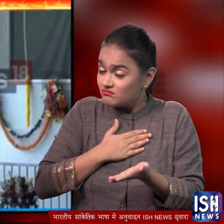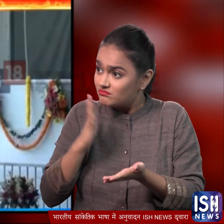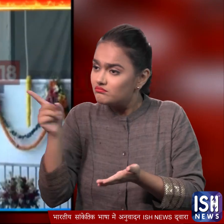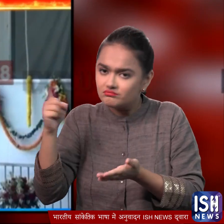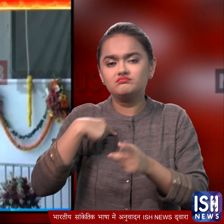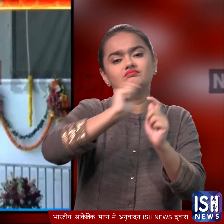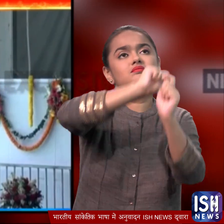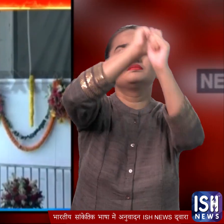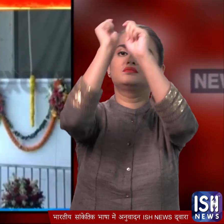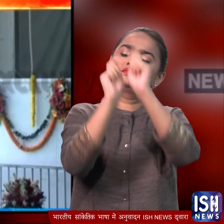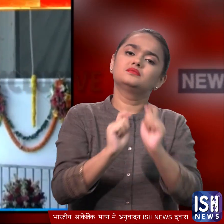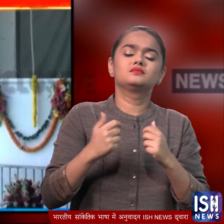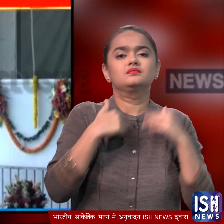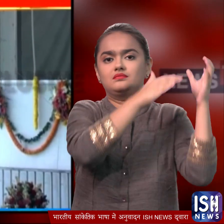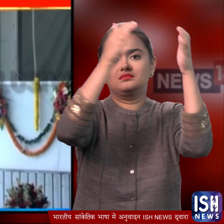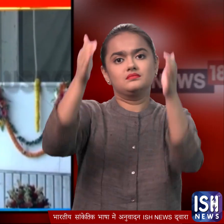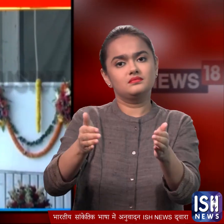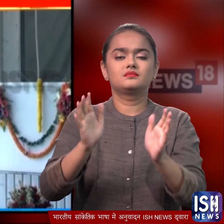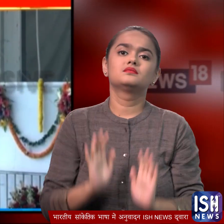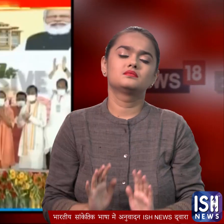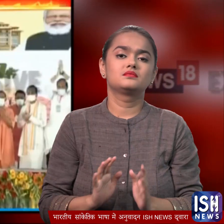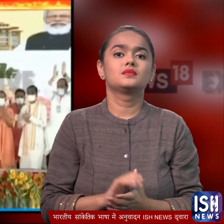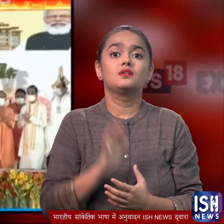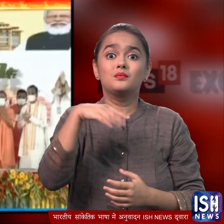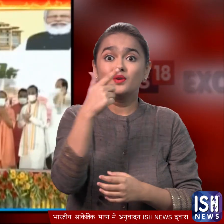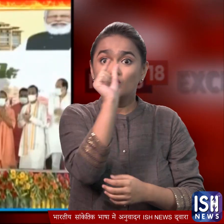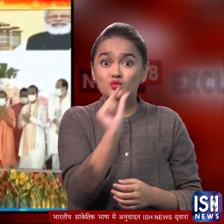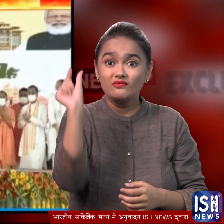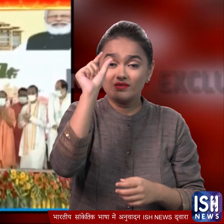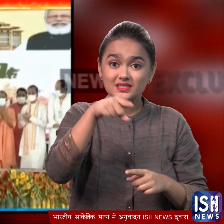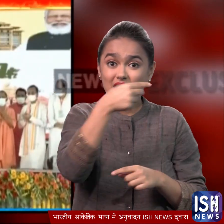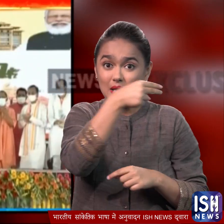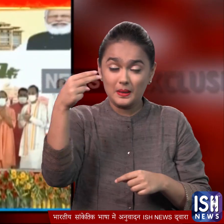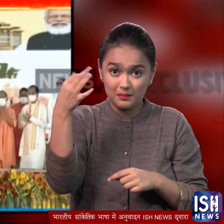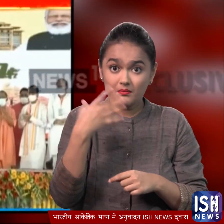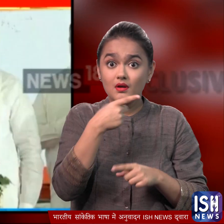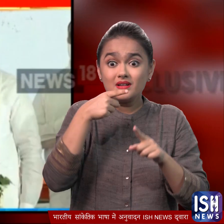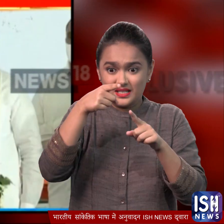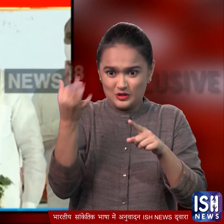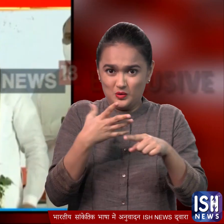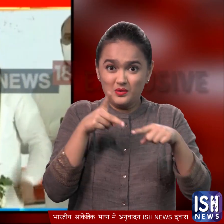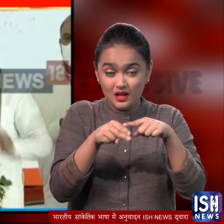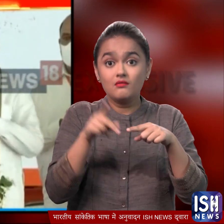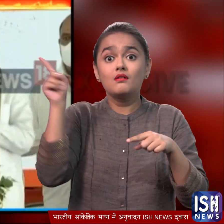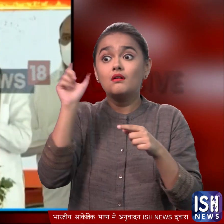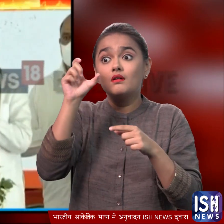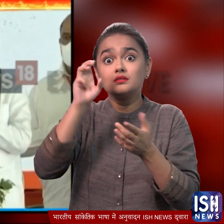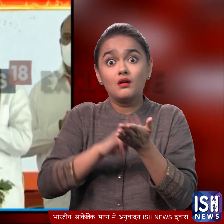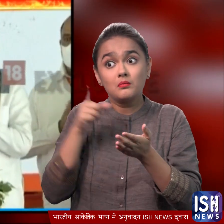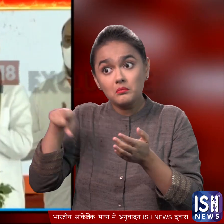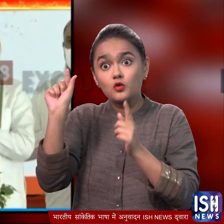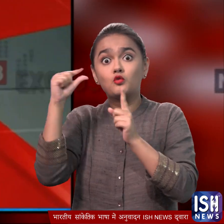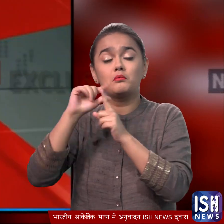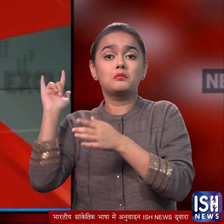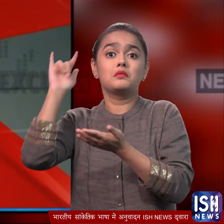मूर्ति। इससे पहले जाट समुदाय को साधने के लिए राजा महेंद्र प्रताप सिंह के नाम पर यूनिवर्सिटी का शिलान्यास करने खुद प्रधानमंत्री यूपी के अलीगढ़ आए